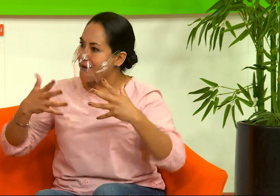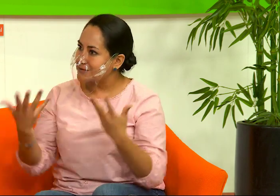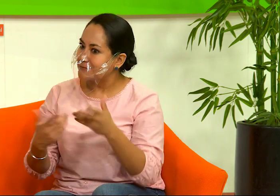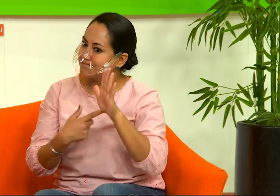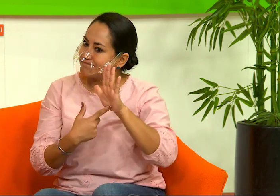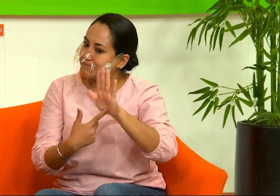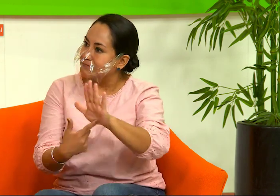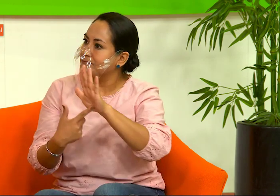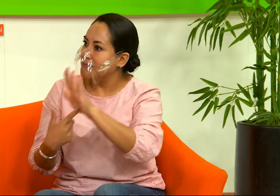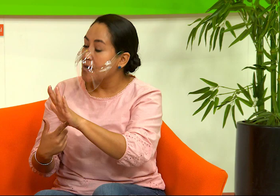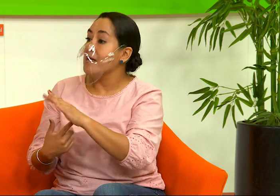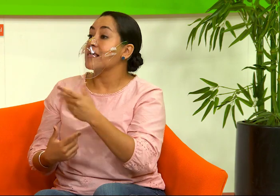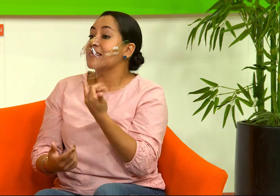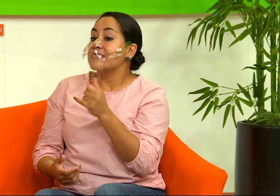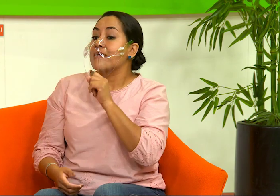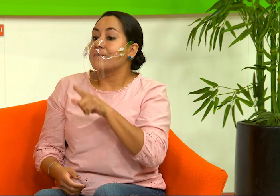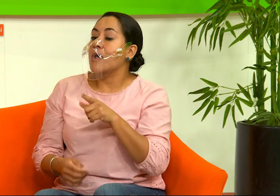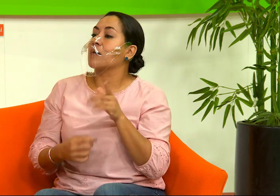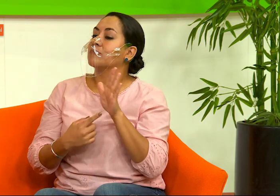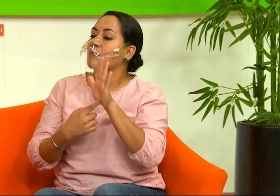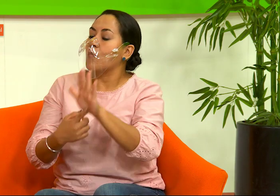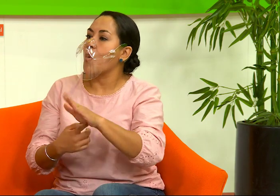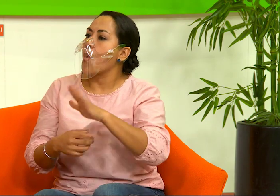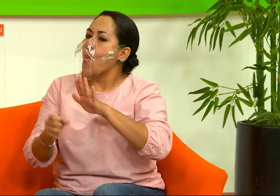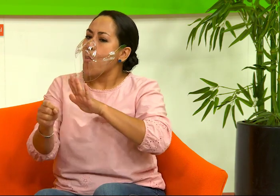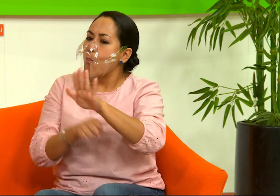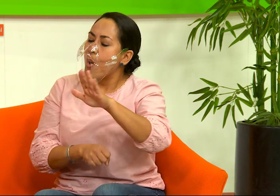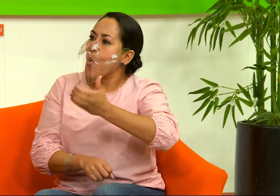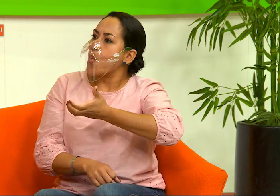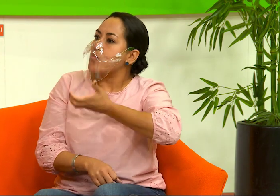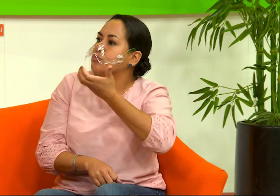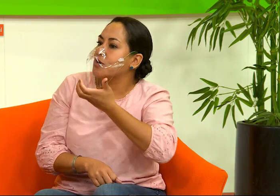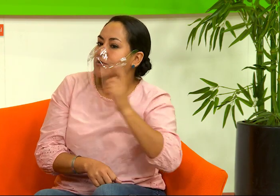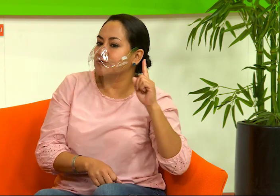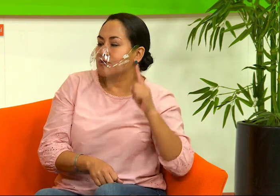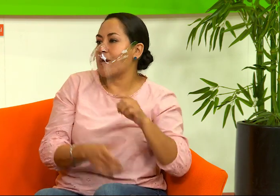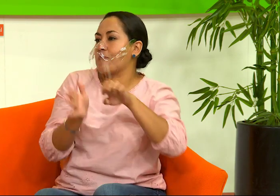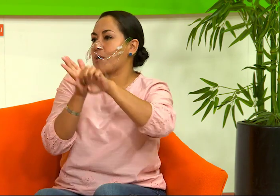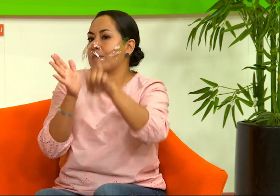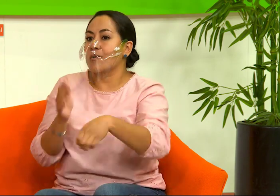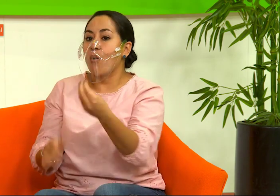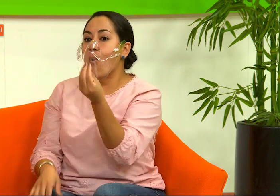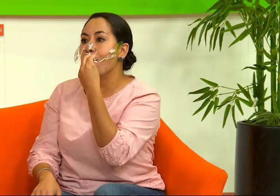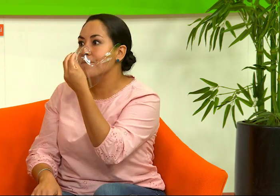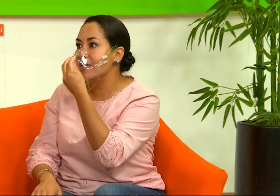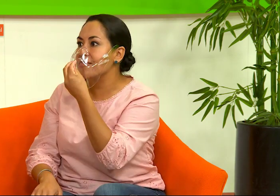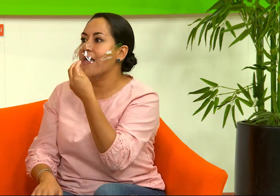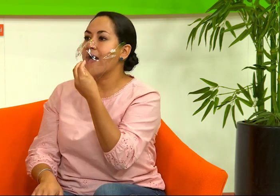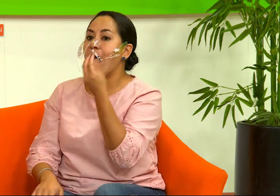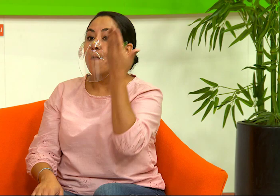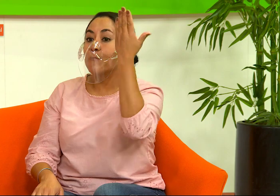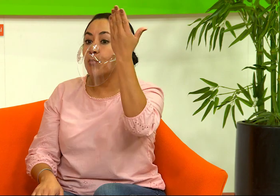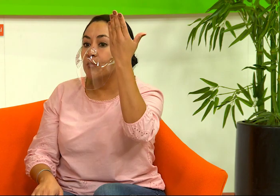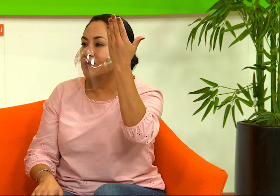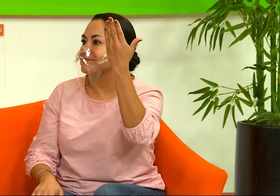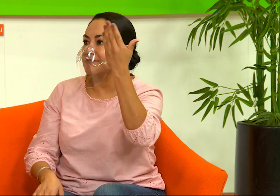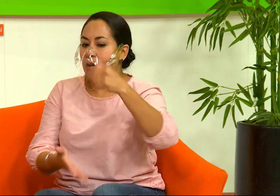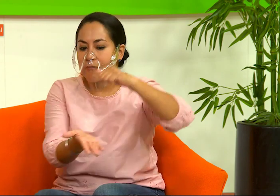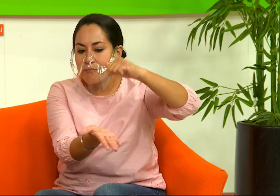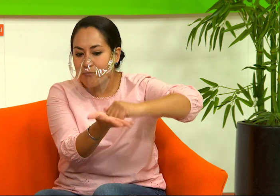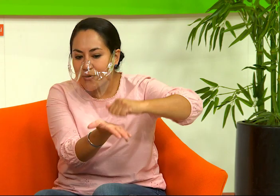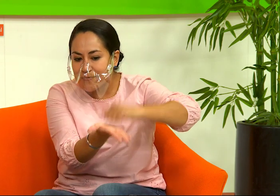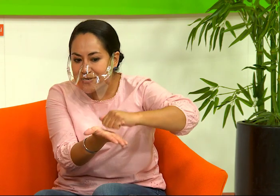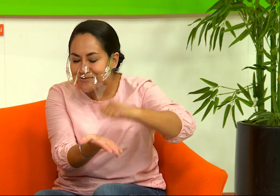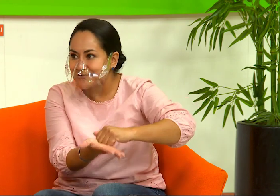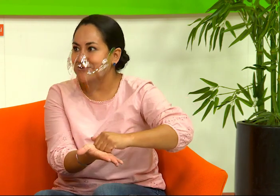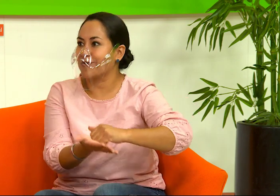identidad, porque entonces yo puedo hacerlo. Yo como niño y niña puedo hacerlo. Pero, por ejemplo,